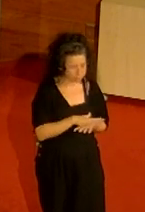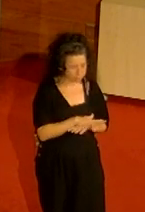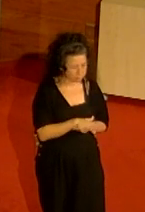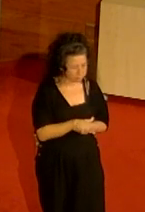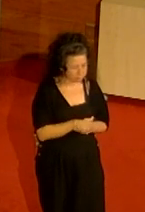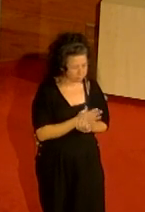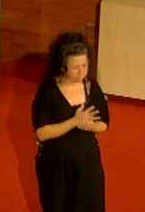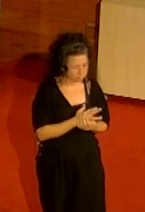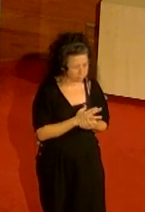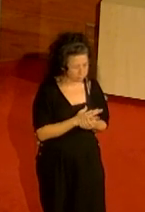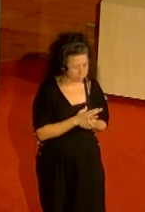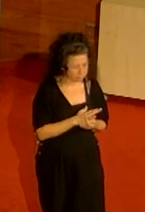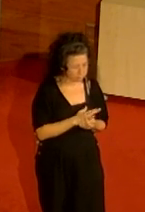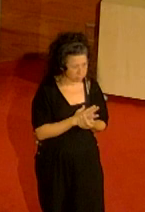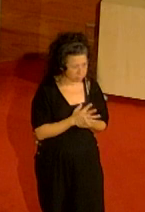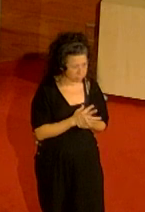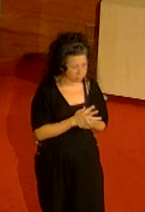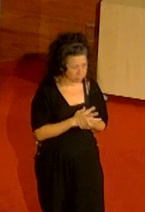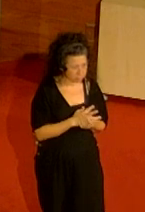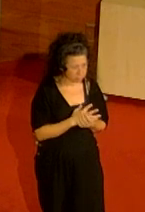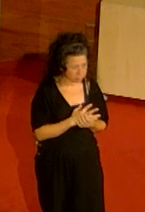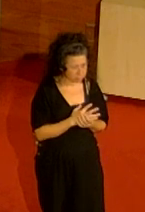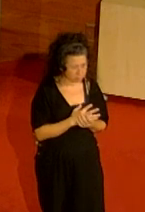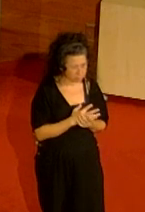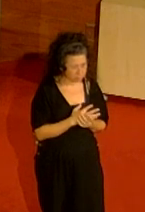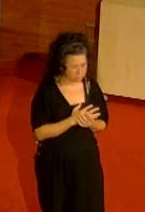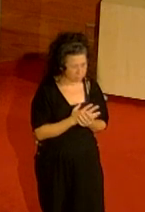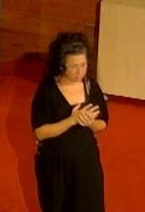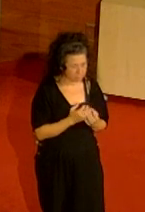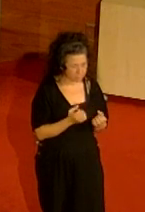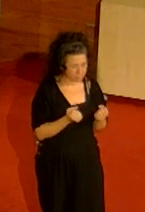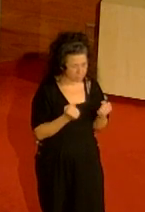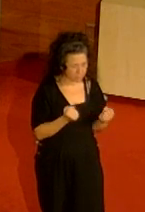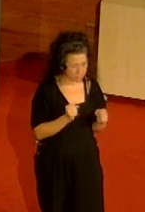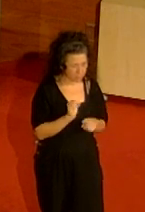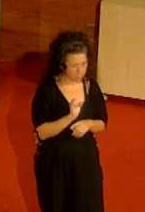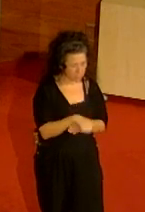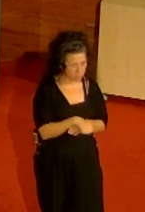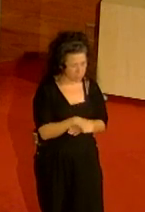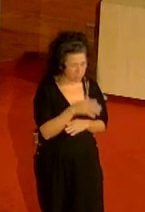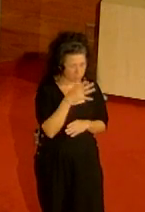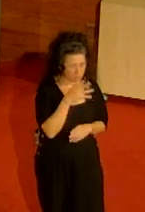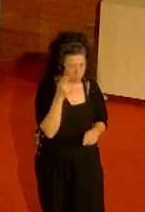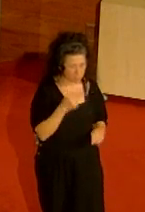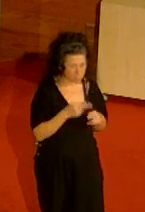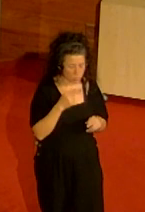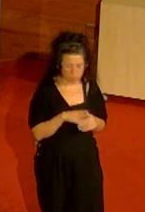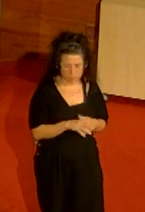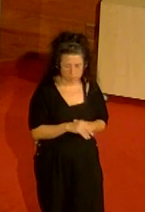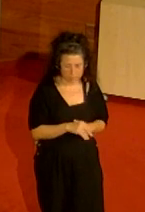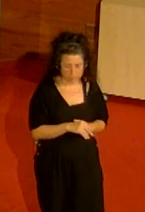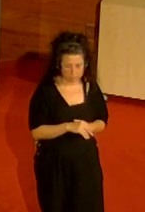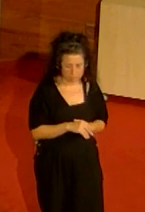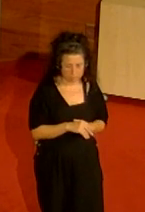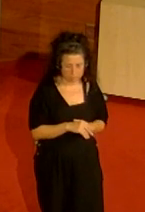mucha fuerza para superar eso, porque realmente es muy duro. Y sí que quizá pues, desde